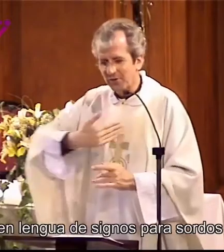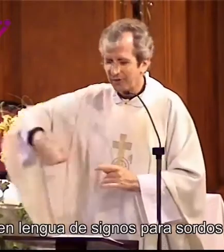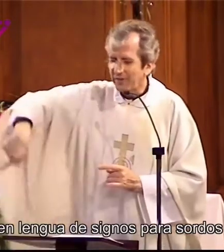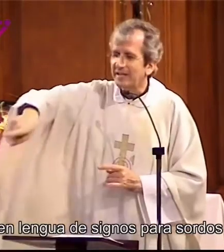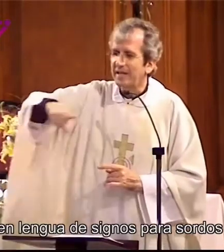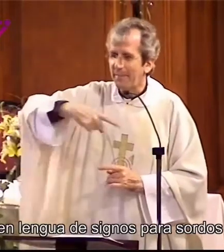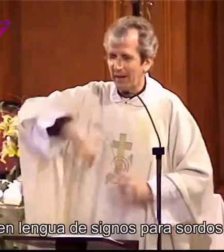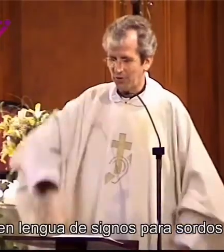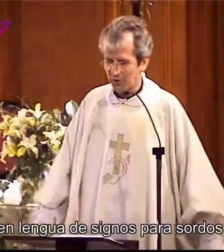desea para todos. ¡Gracias!